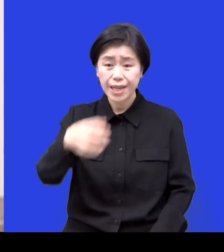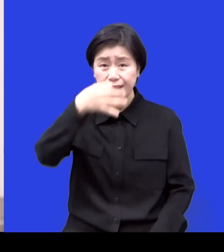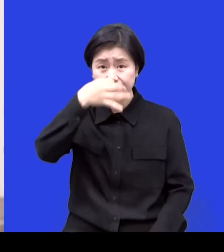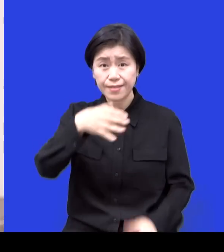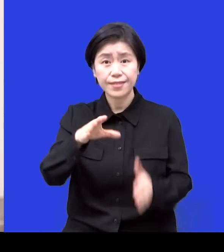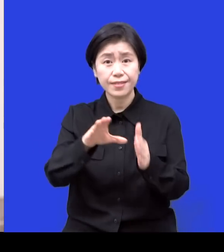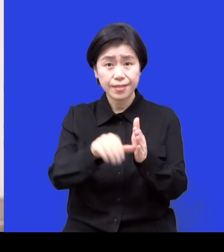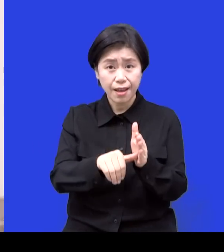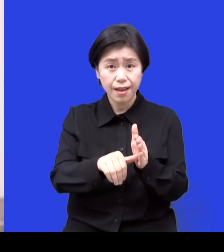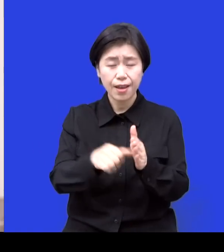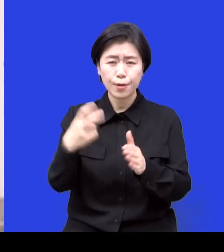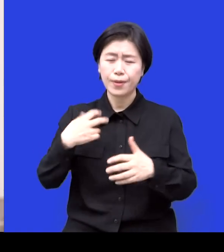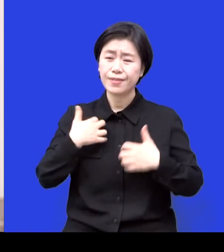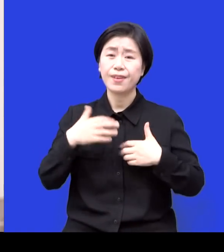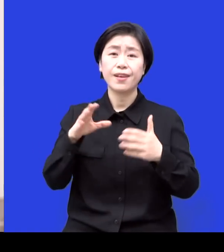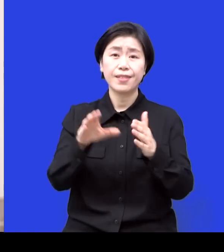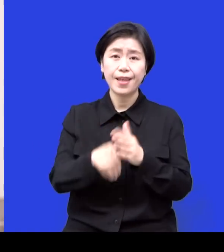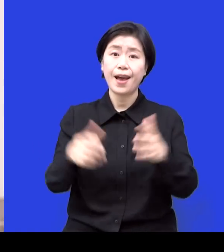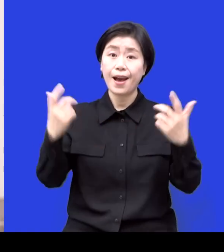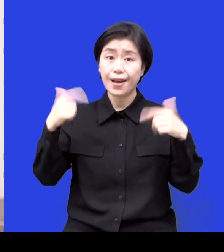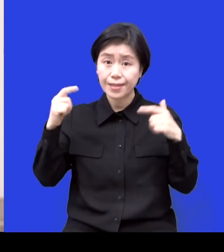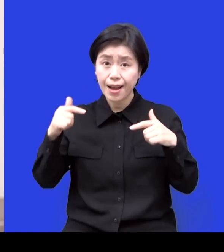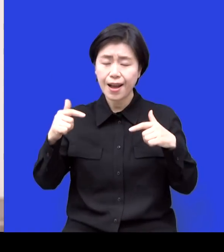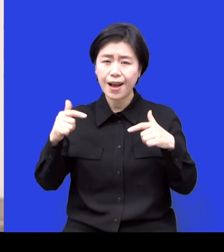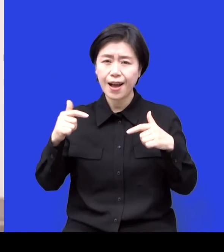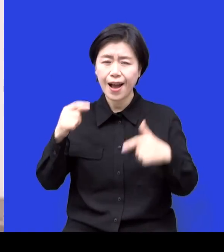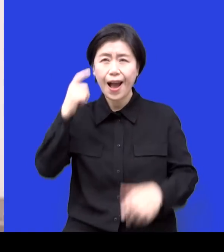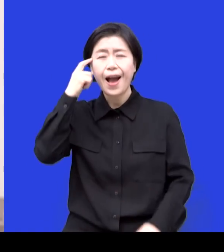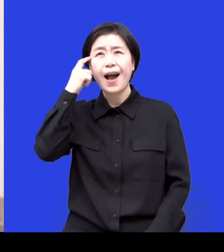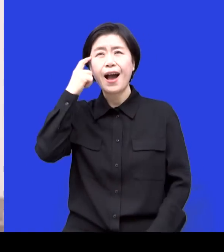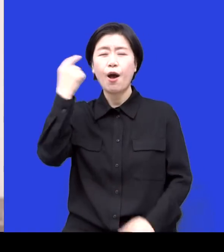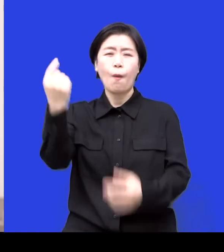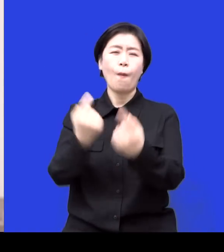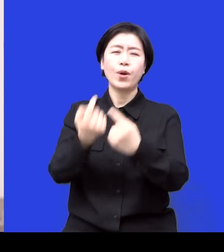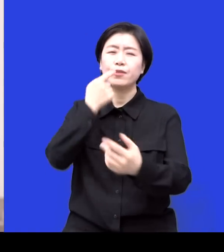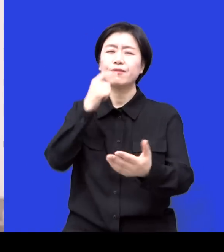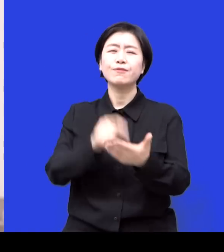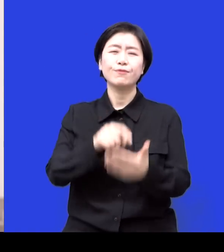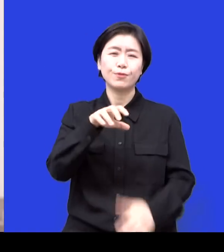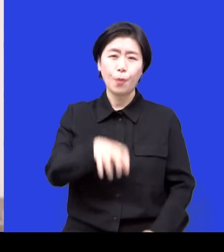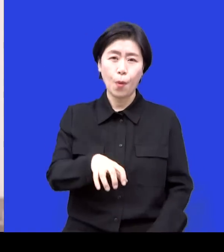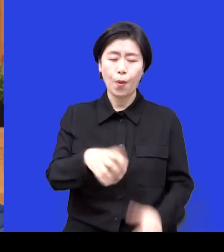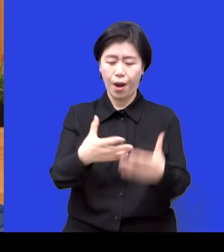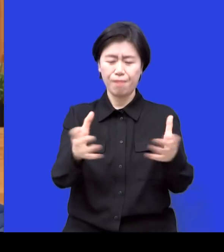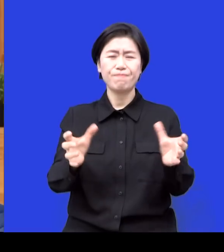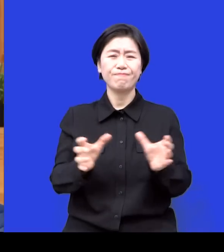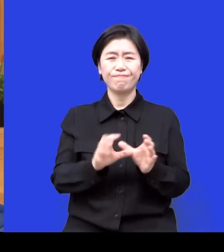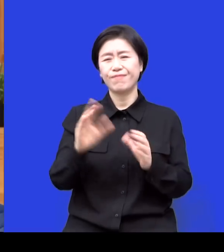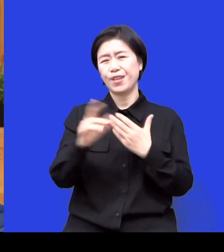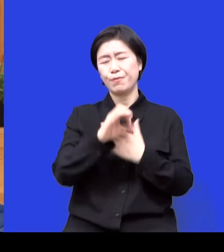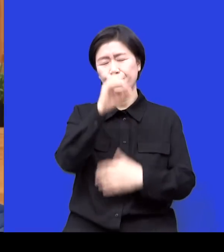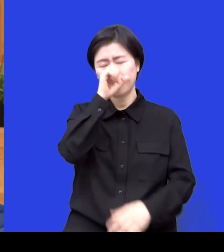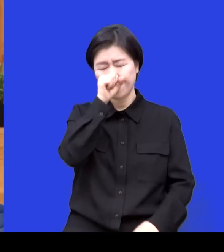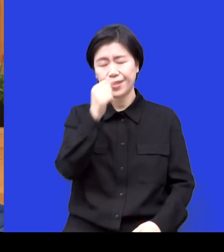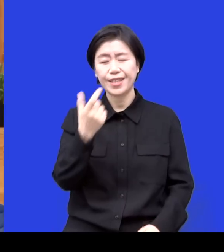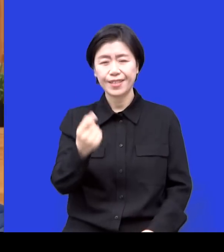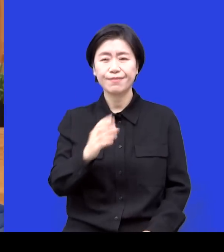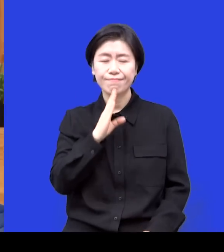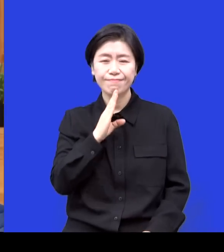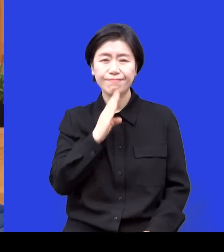생각할 수 있는 엎드림 생각할 수 있는 사람이 됐으면 좋겠어요. 네. 필요할 때. 그렇게 쓰임 받기를 저희도